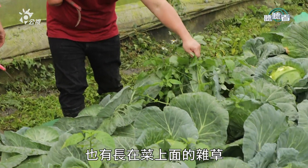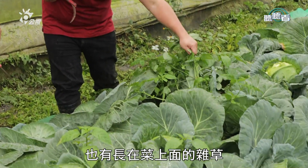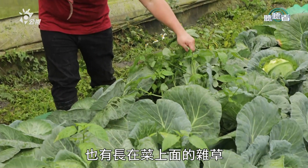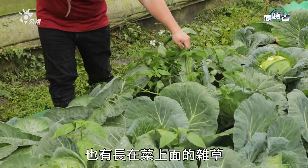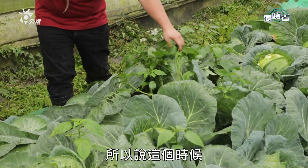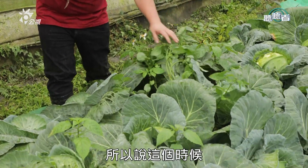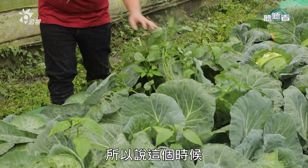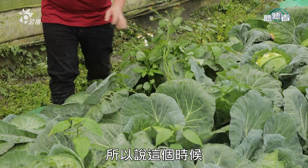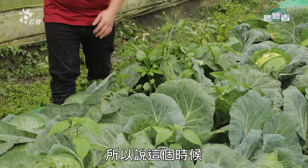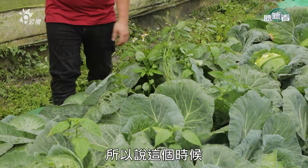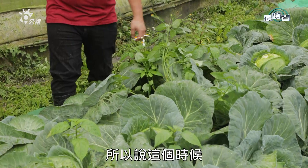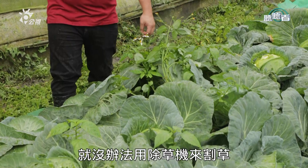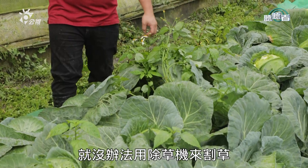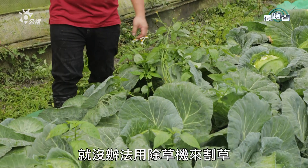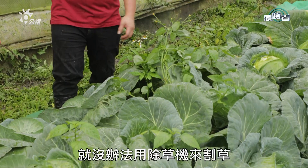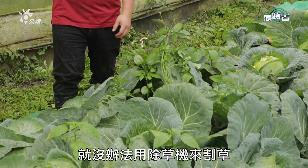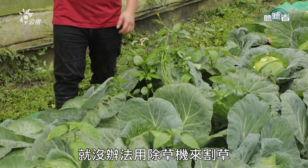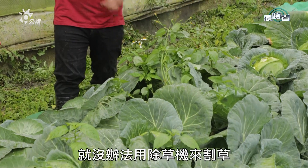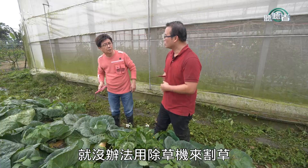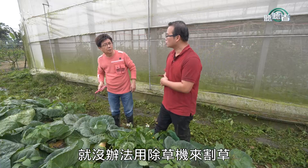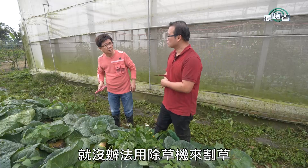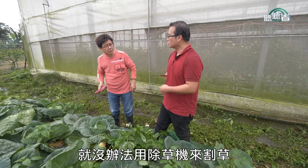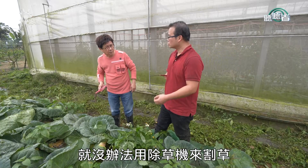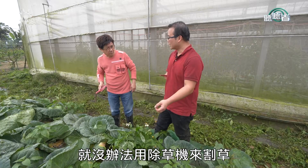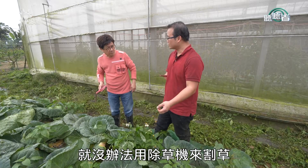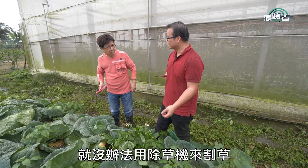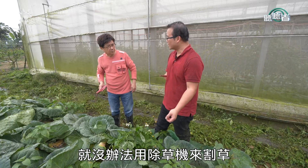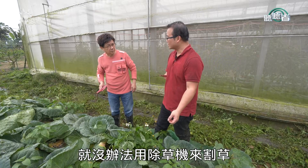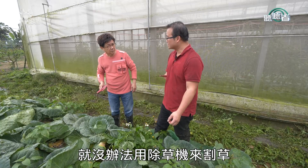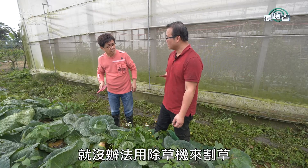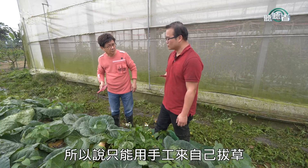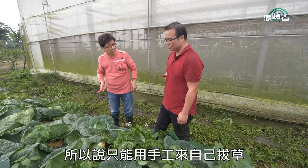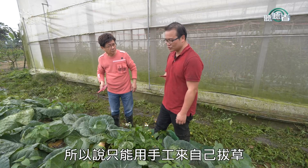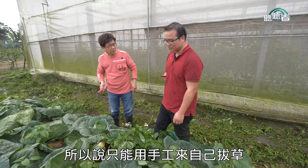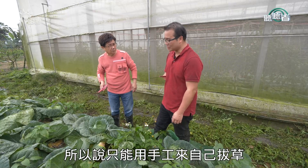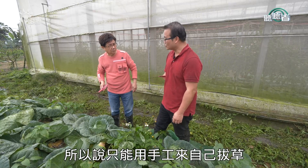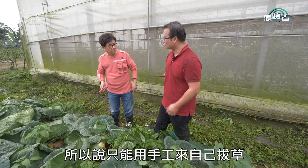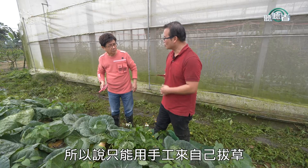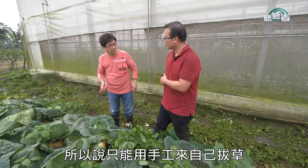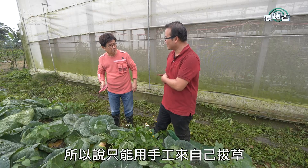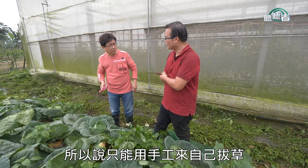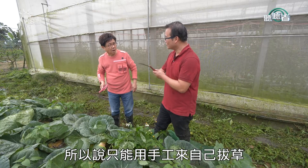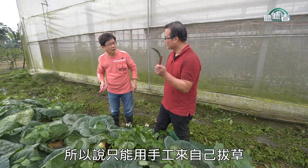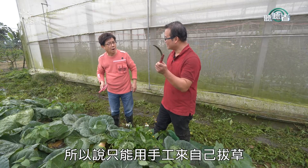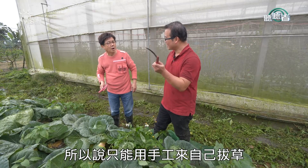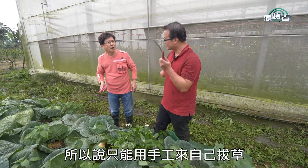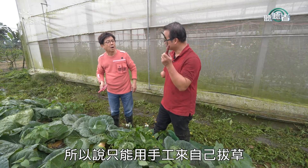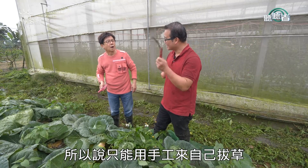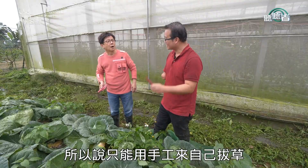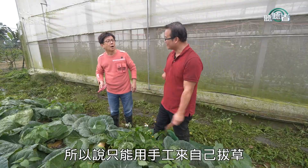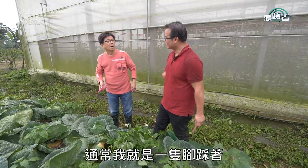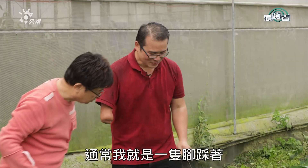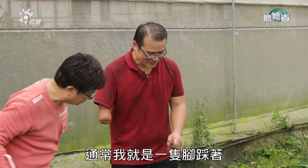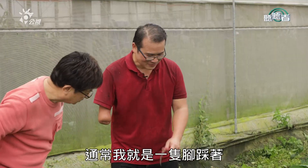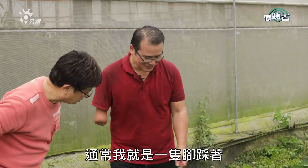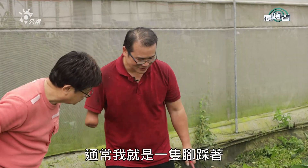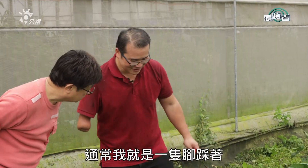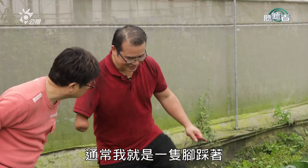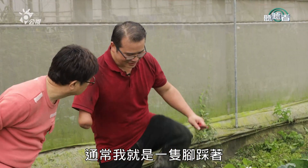杂草，所以说这个时候就没办法用除草机来割草，所以说就只能用手工来用来自己拔草了。通常我就是